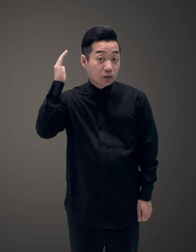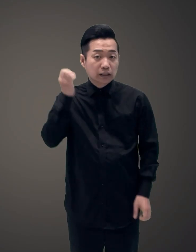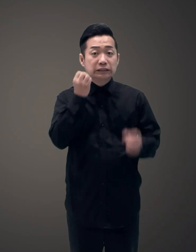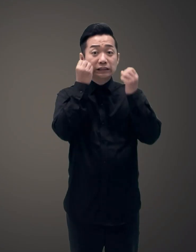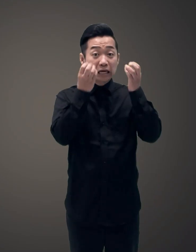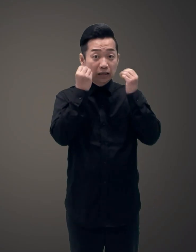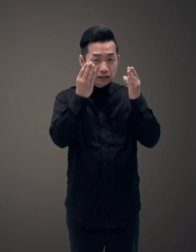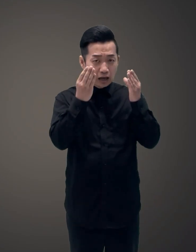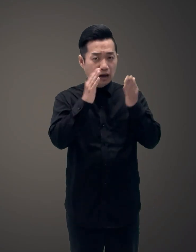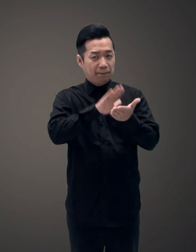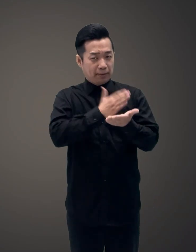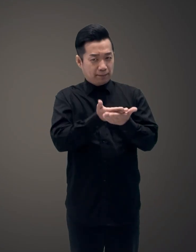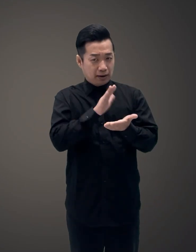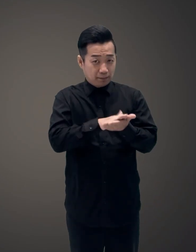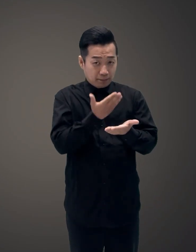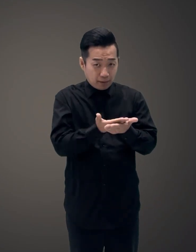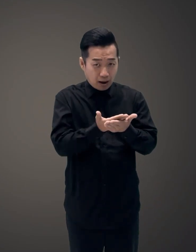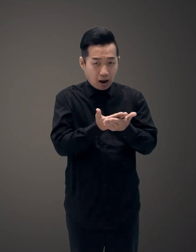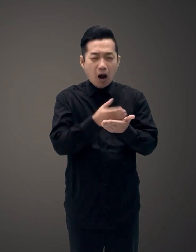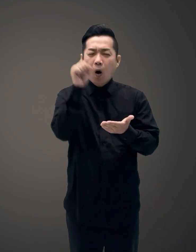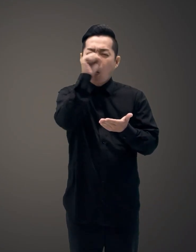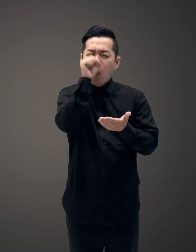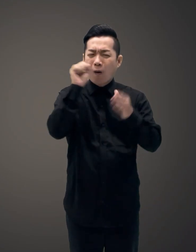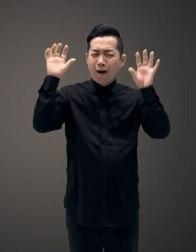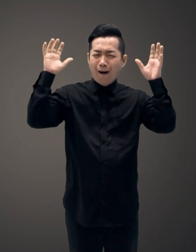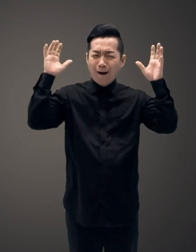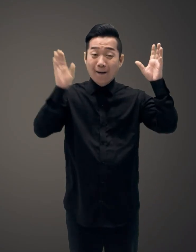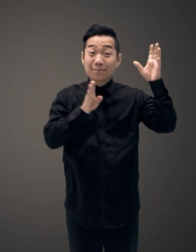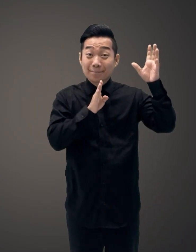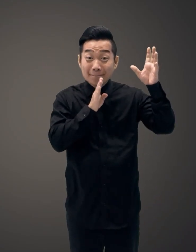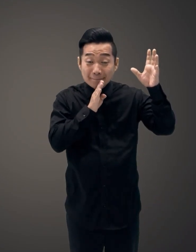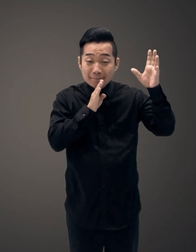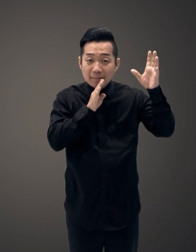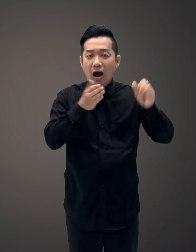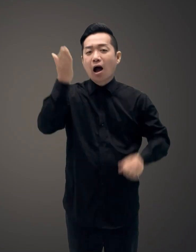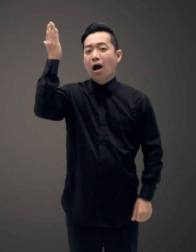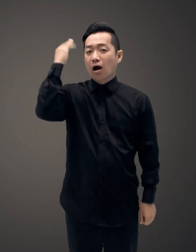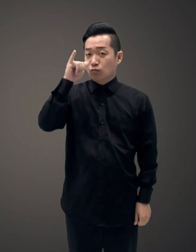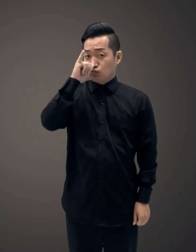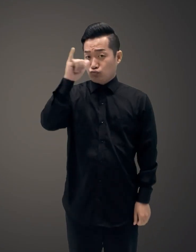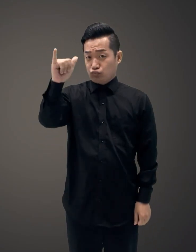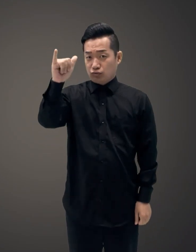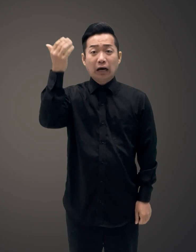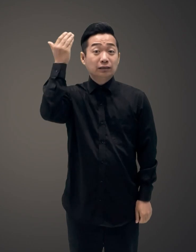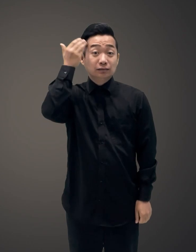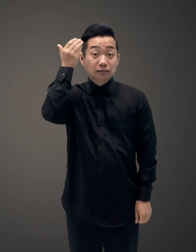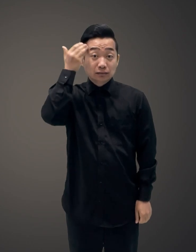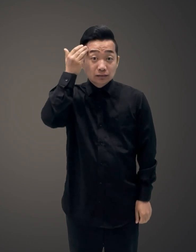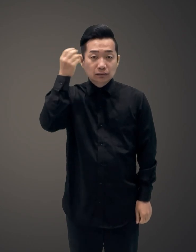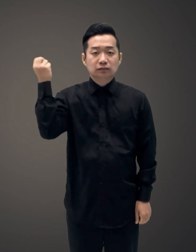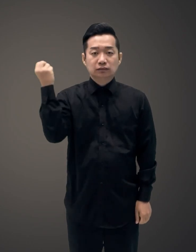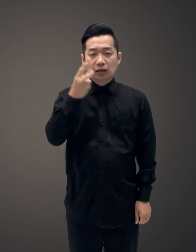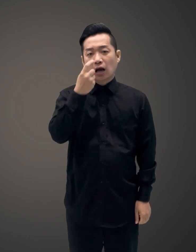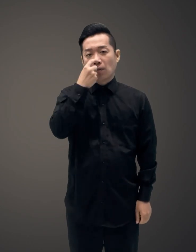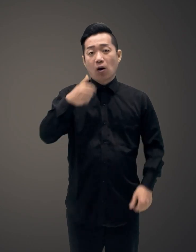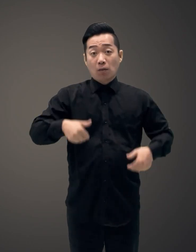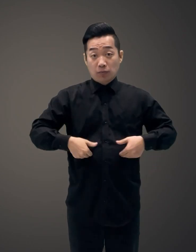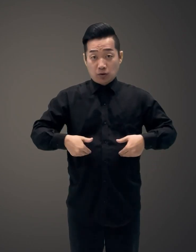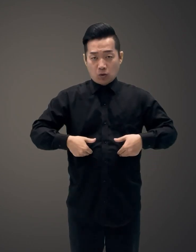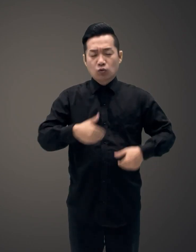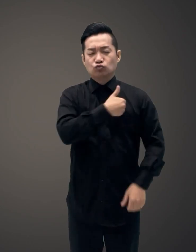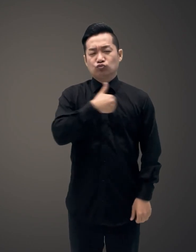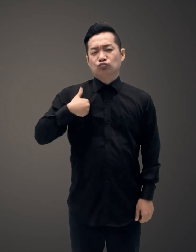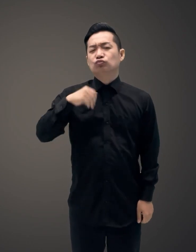오늘날은 새로움과 혁신에 열광하는 시대다. 하지만 과거의 가장 위대한 교훈은 다시 배워야 할 가치가